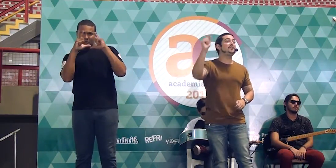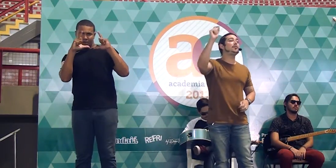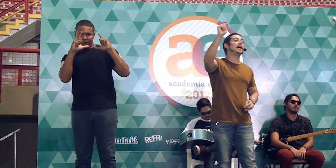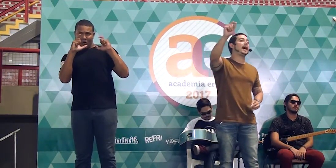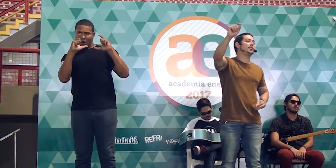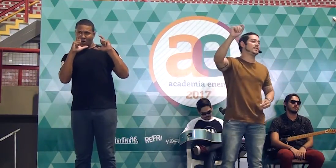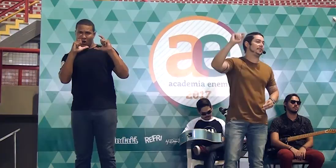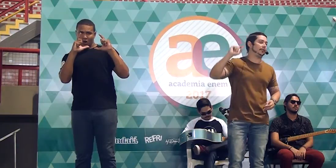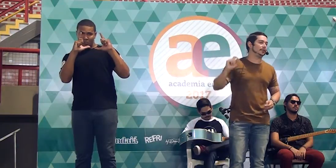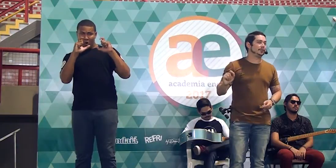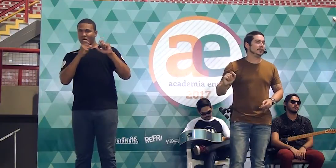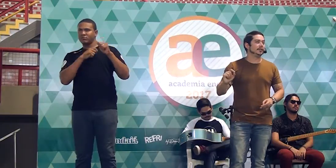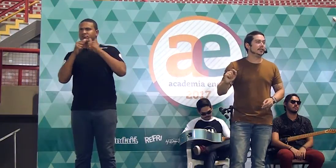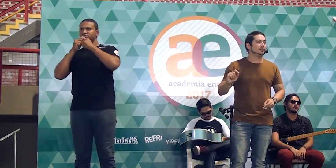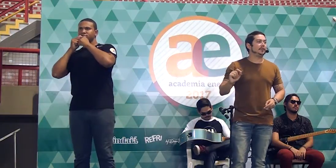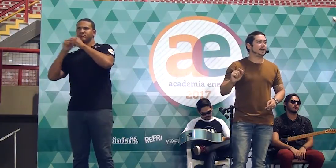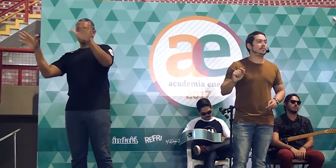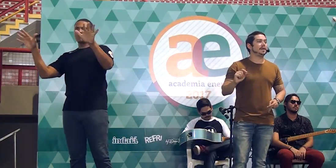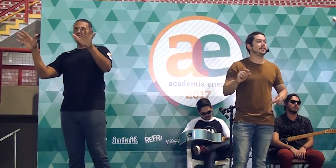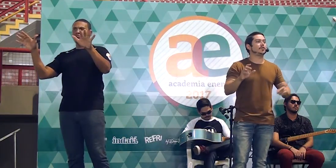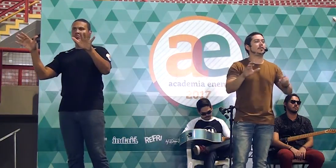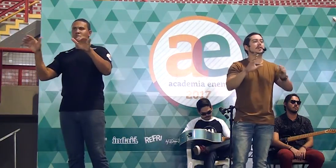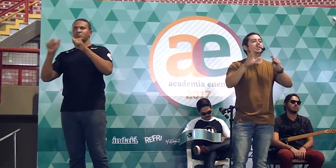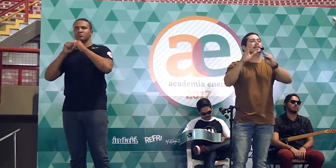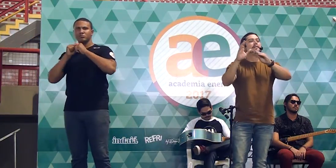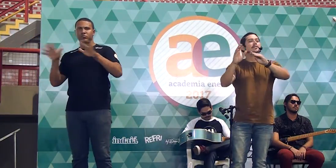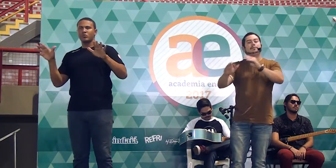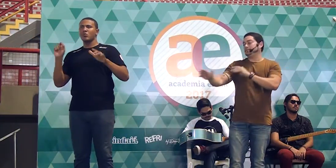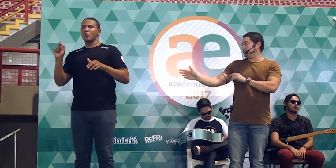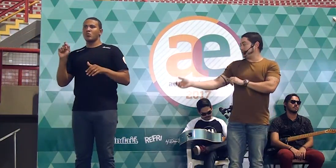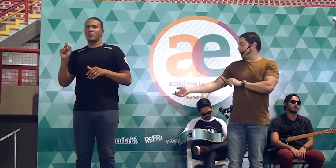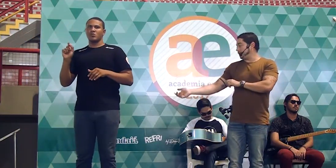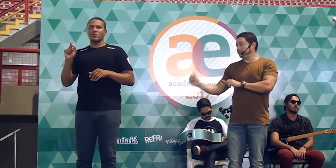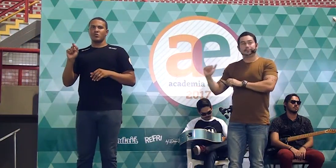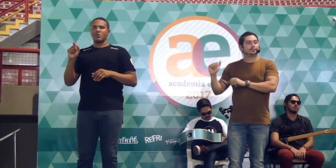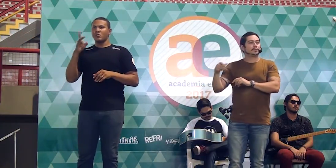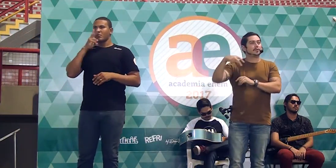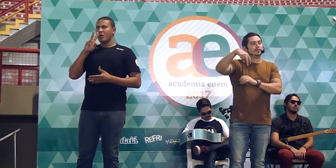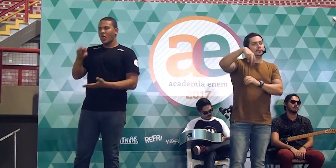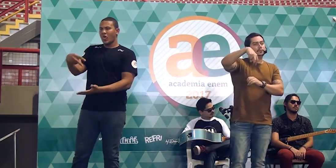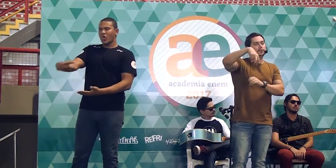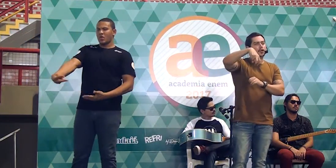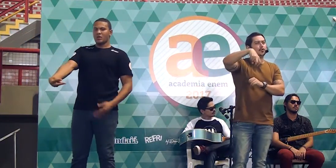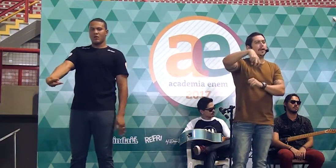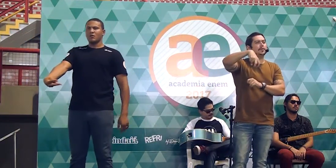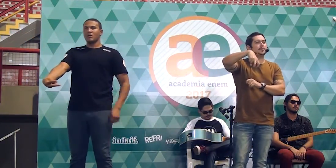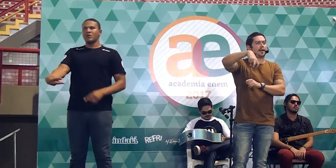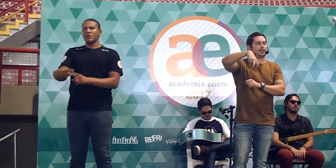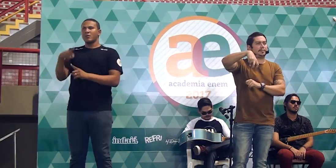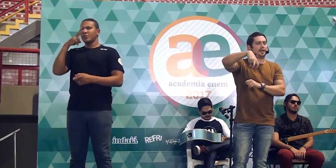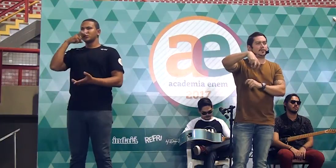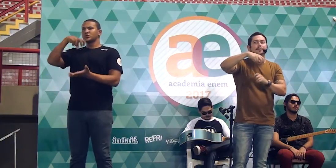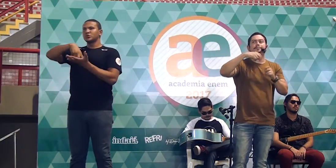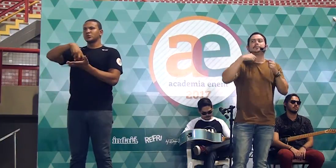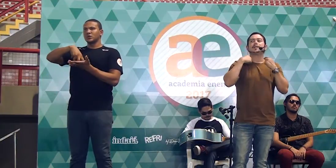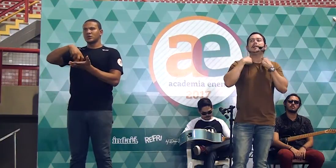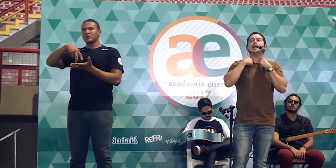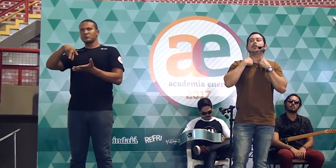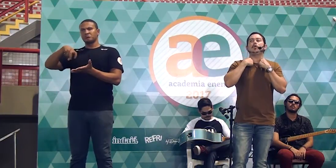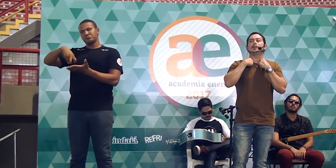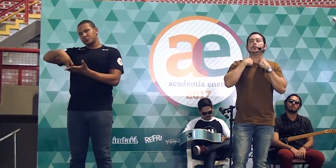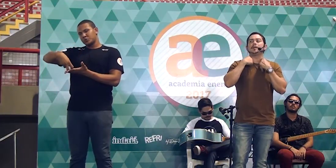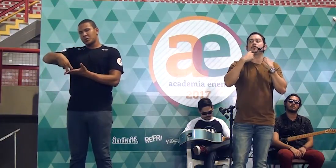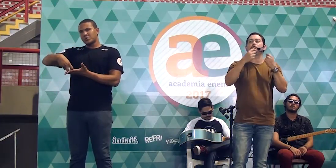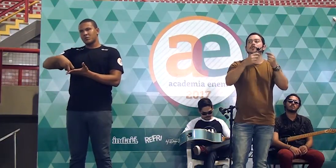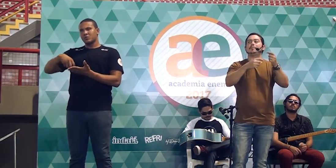e divulgaram essa foto do Vladimir Herzog deitado, de joelhos praticamente, e